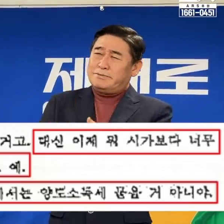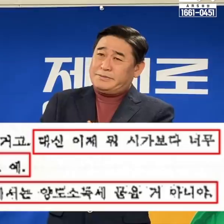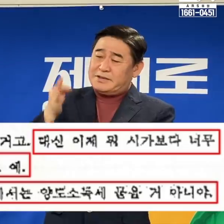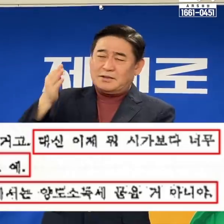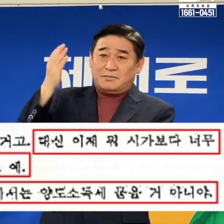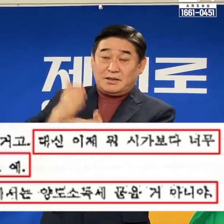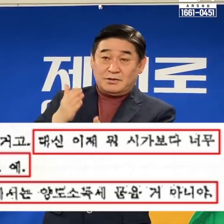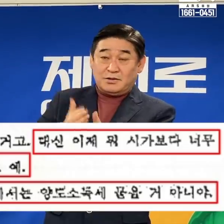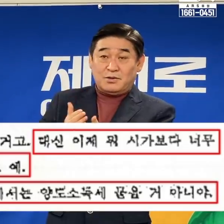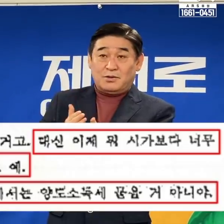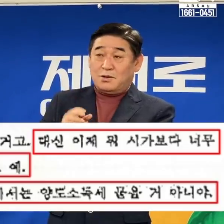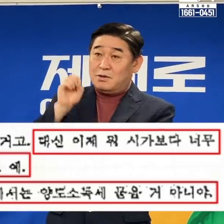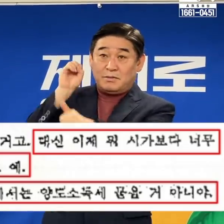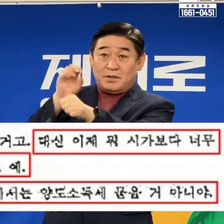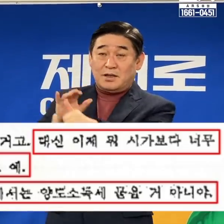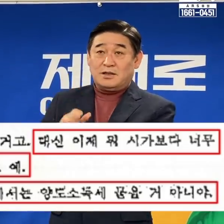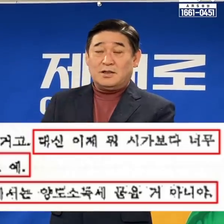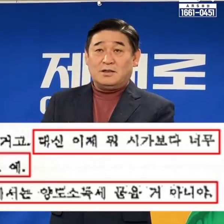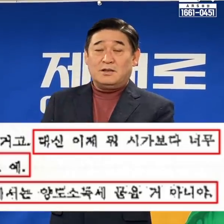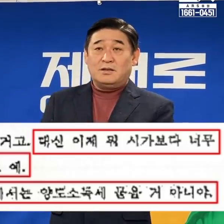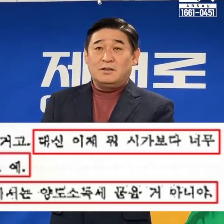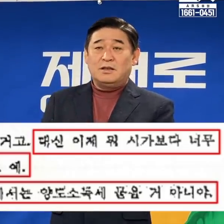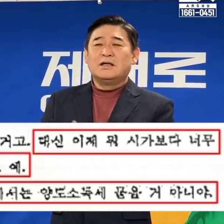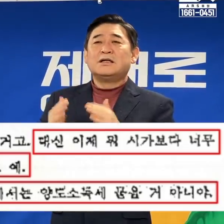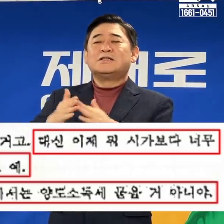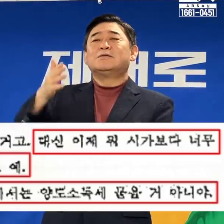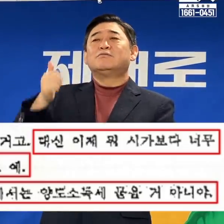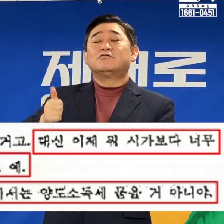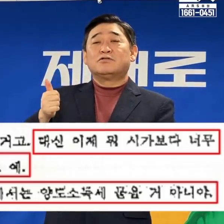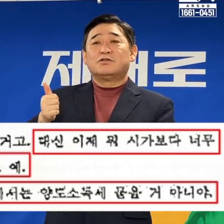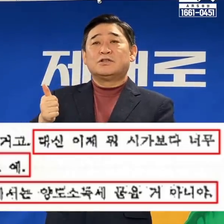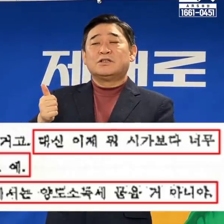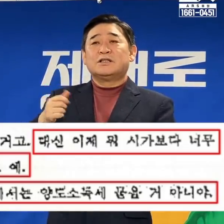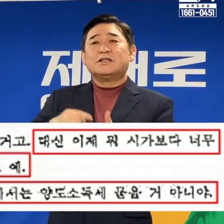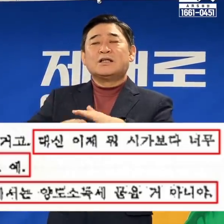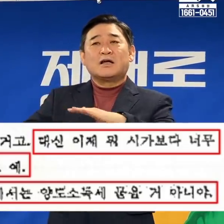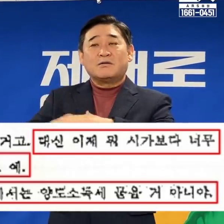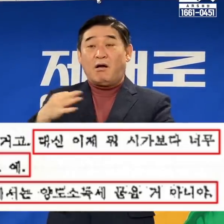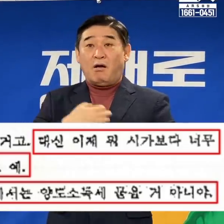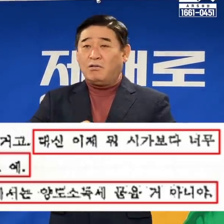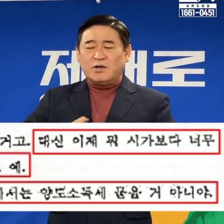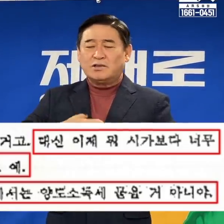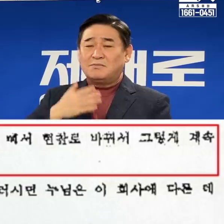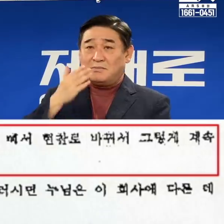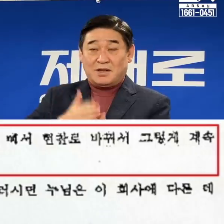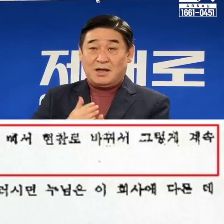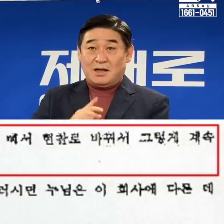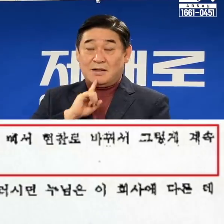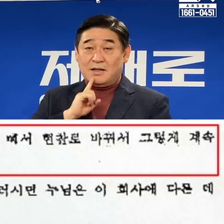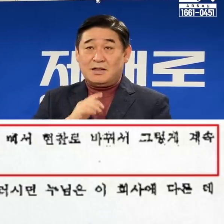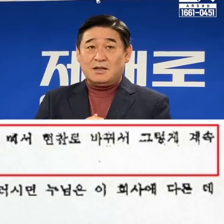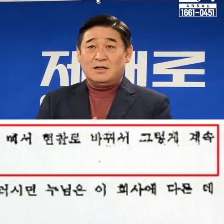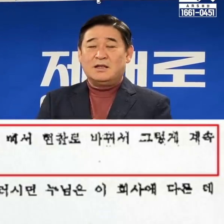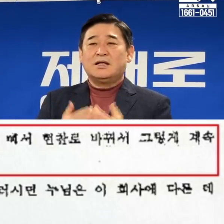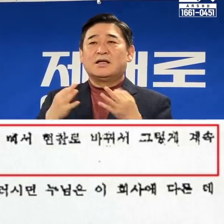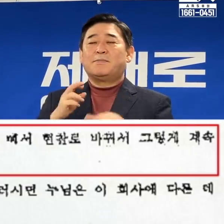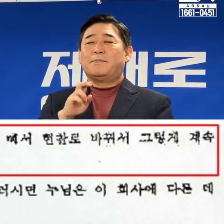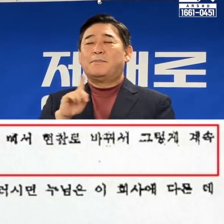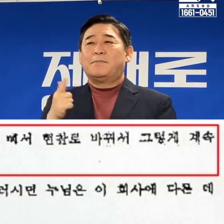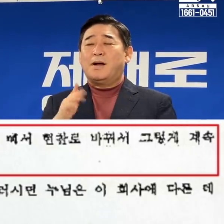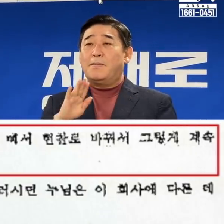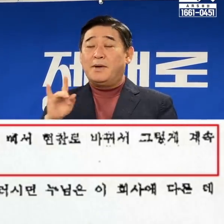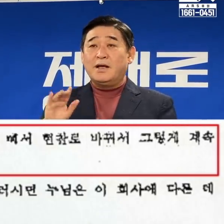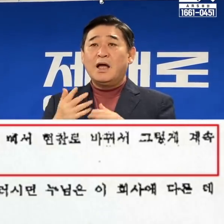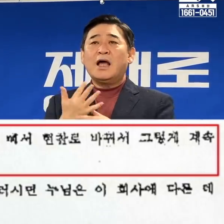하지 마시고요라고 조언합니다. 그러면서 집주인이 물어야 할 세금 걱정까지 덧붙입니다. 그러자